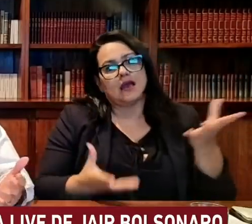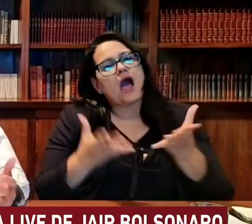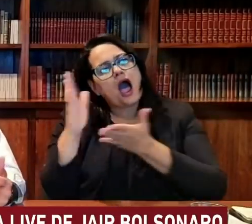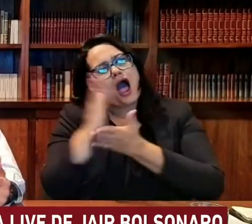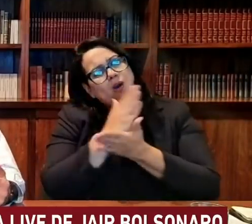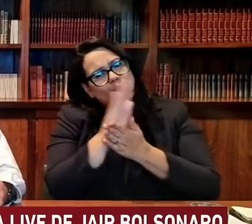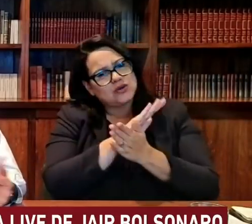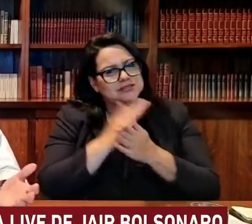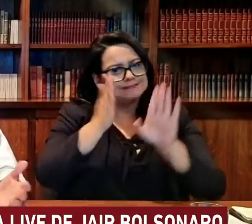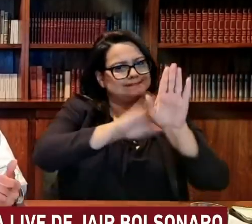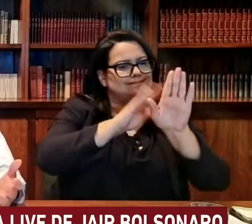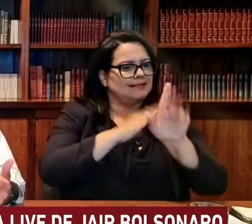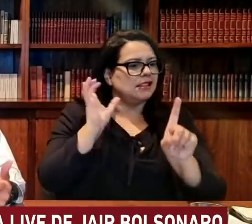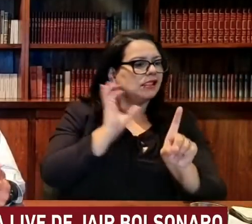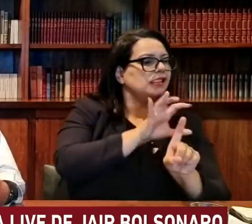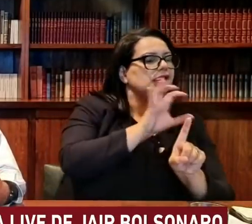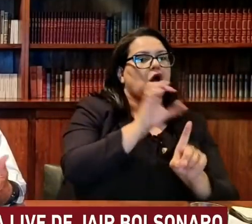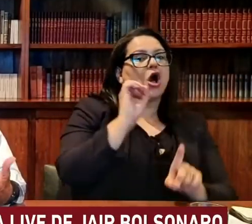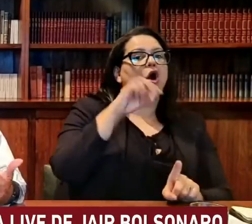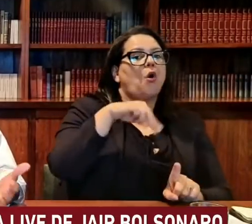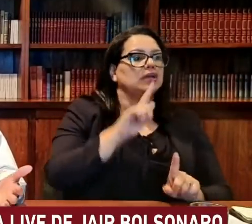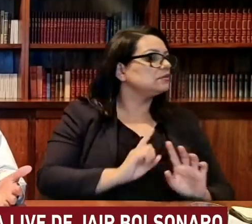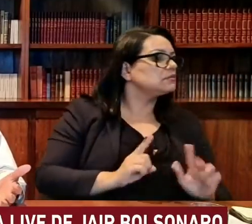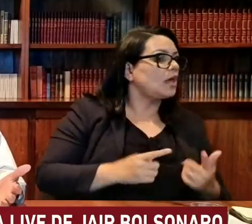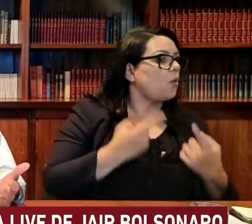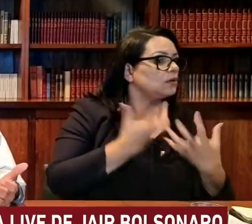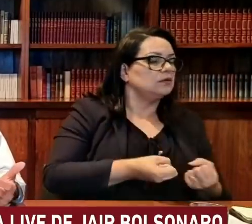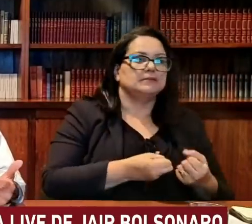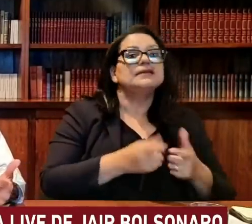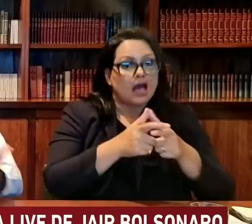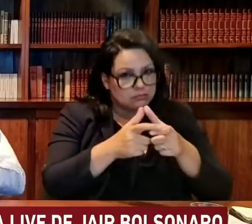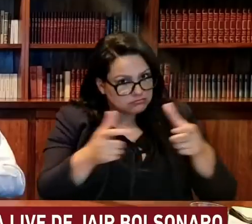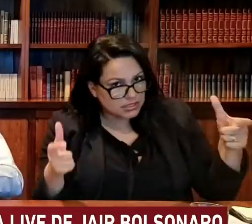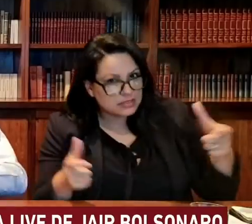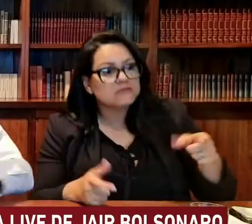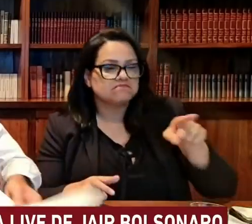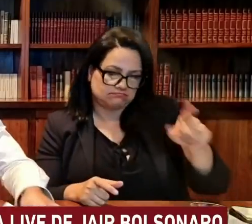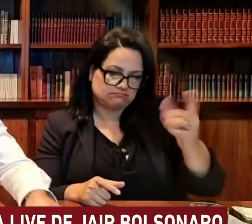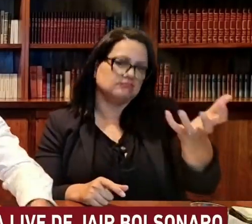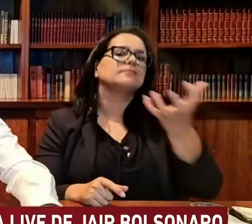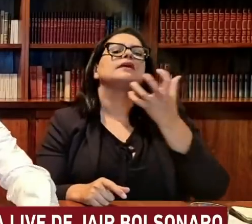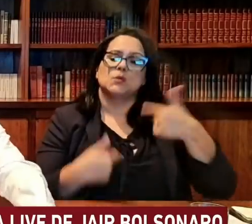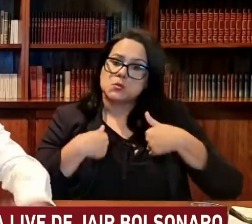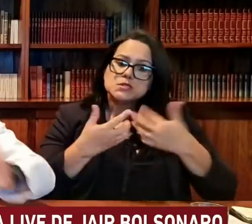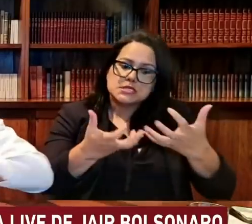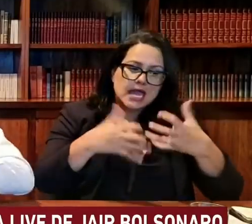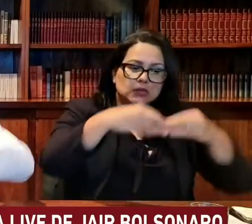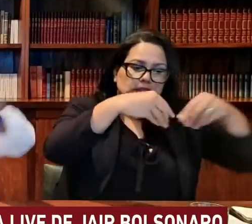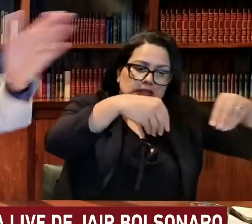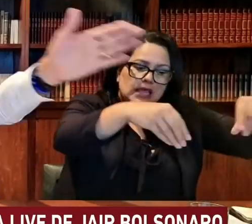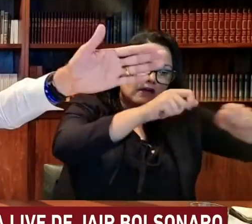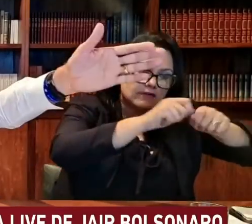influenciados, né, por ONGs e são contra. Mas uma parte considerável dos indígenas já querem fazer na sua terra